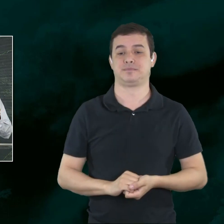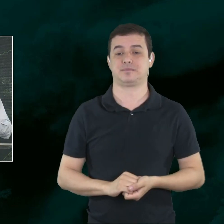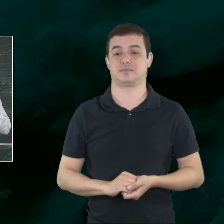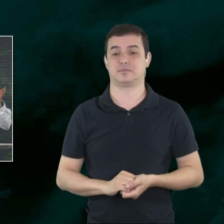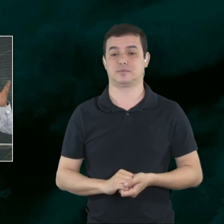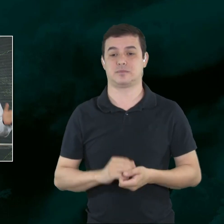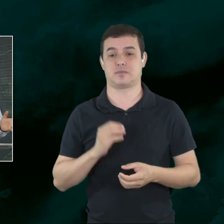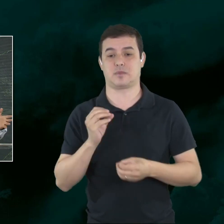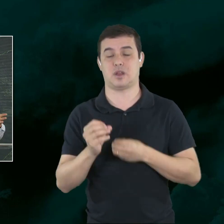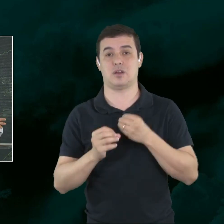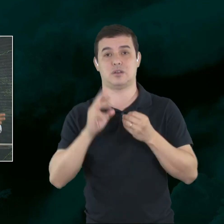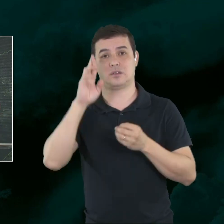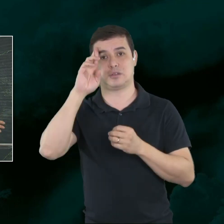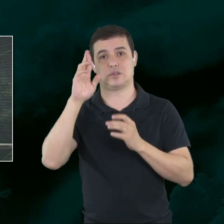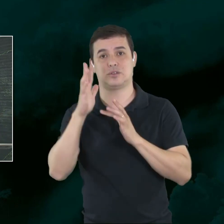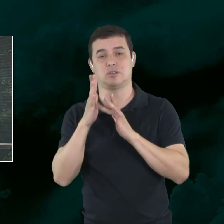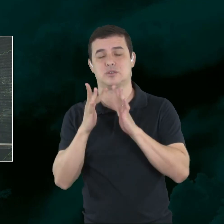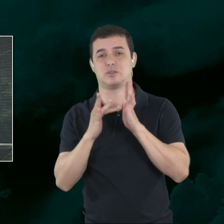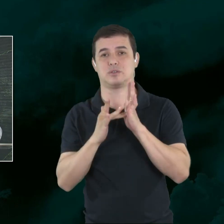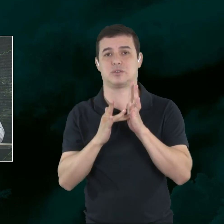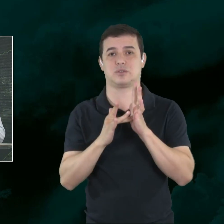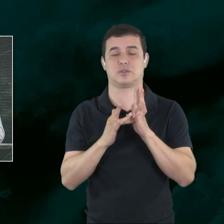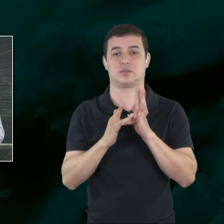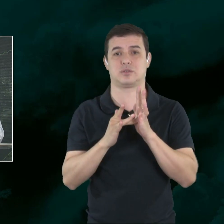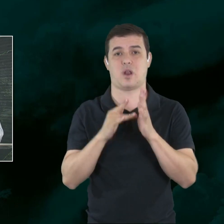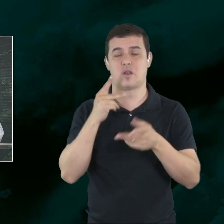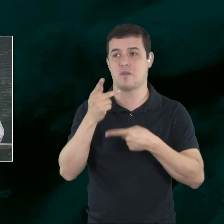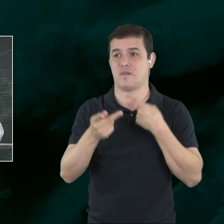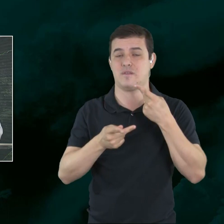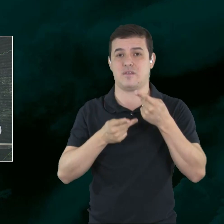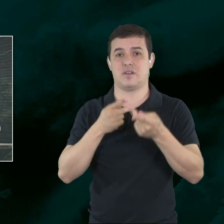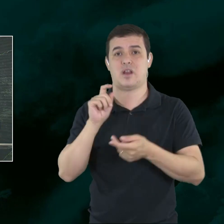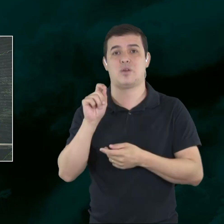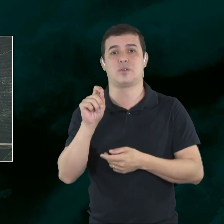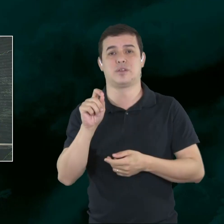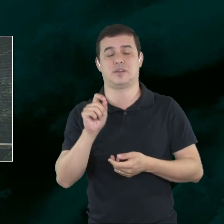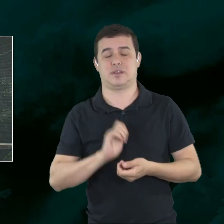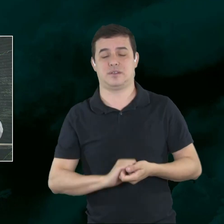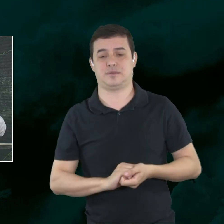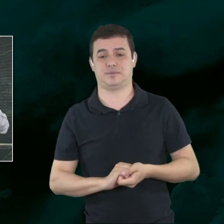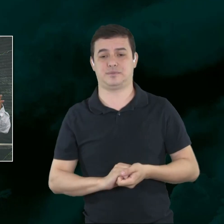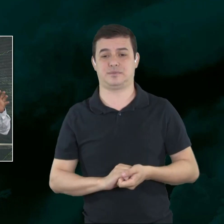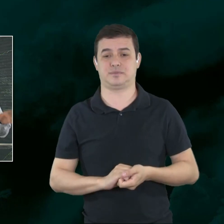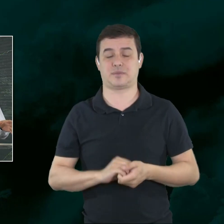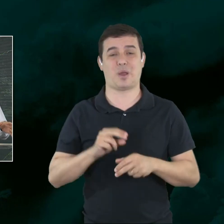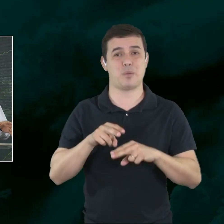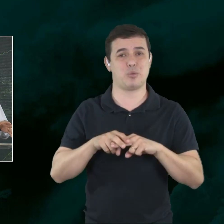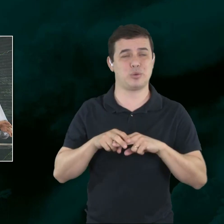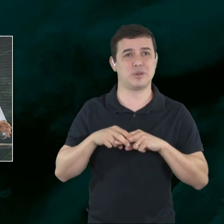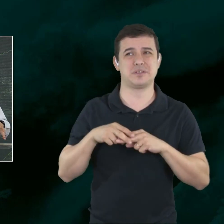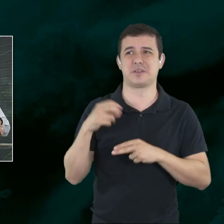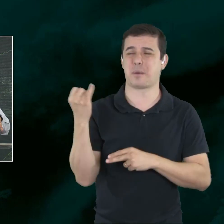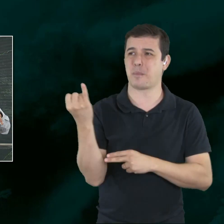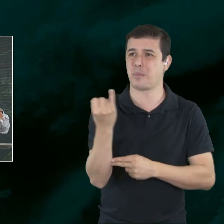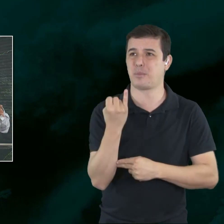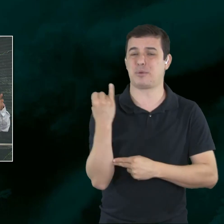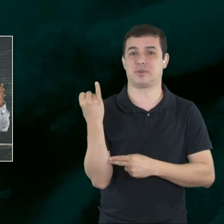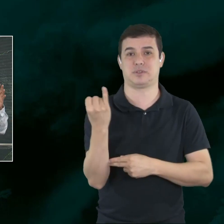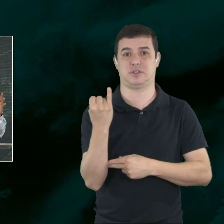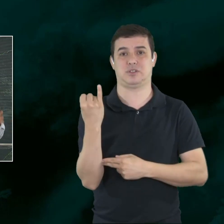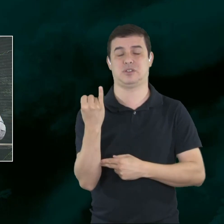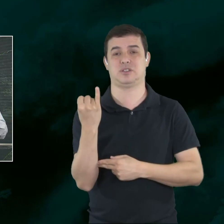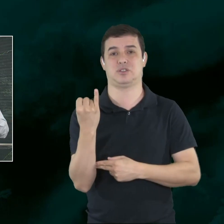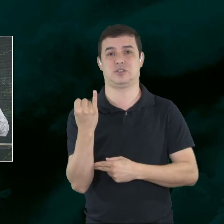Senhor Jesus, eu não posso terminar assim. Irmãos, o que eu quero dizer é o seguinte: por isso eu venho dizendo